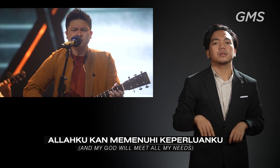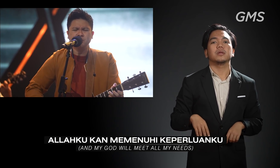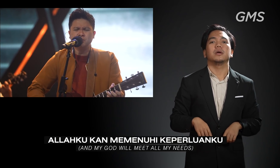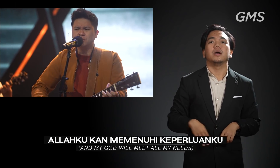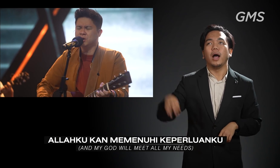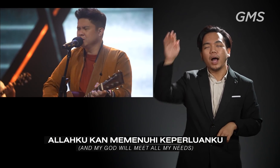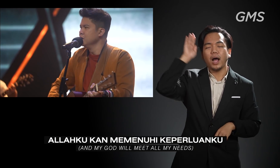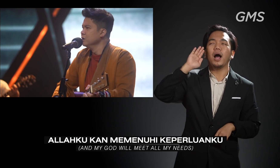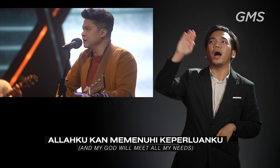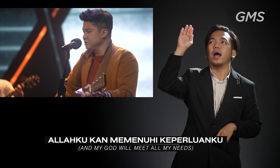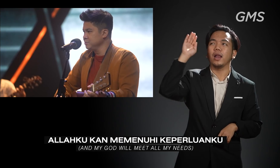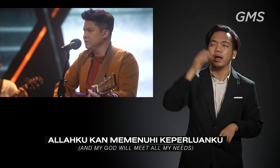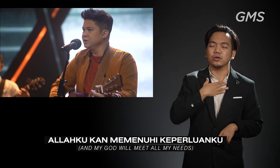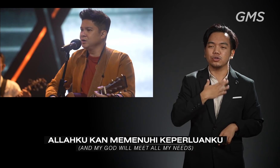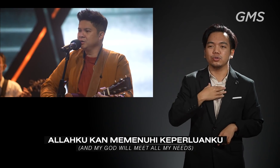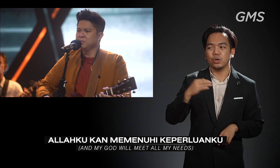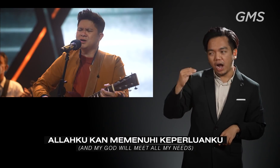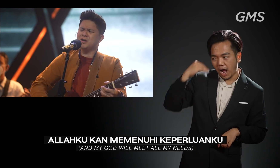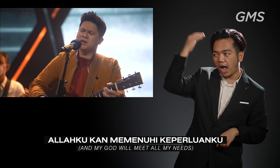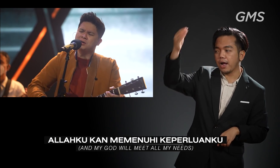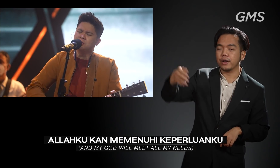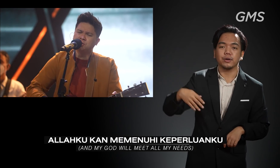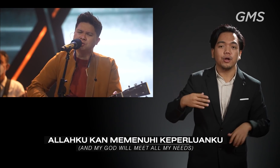Allahku kan